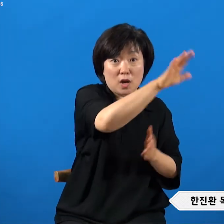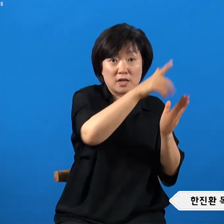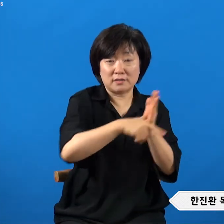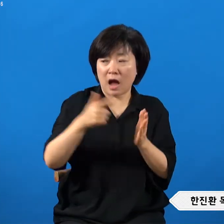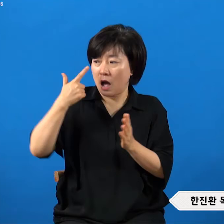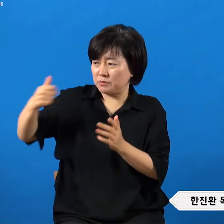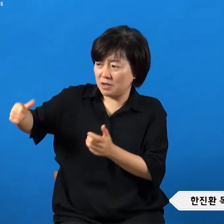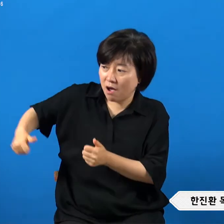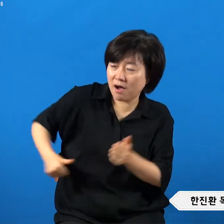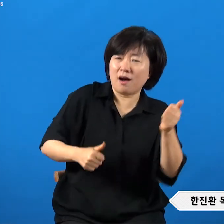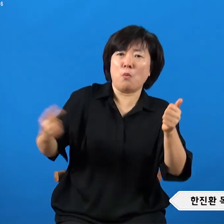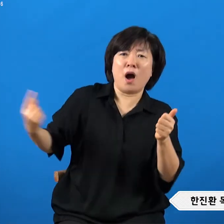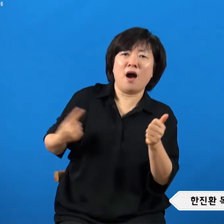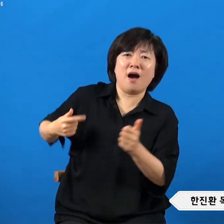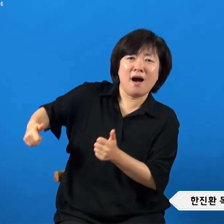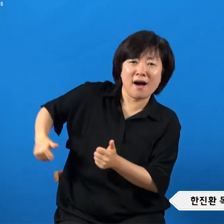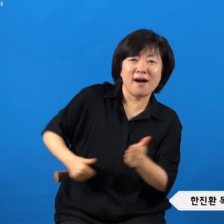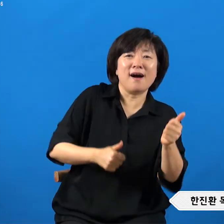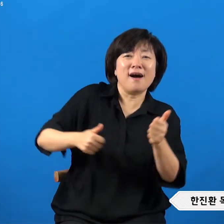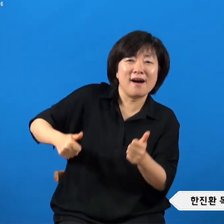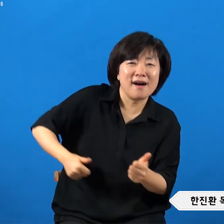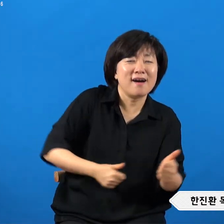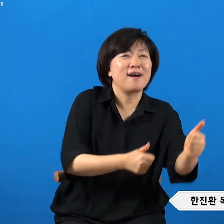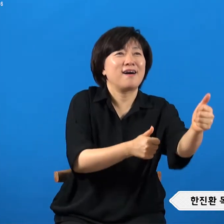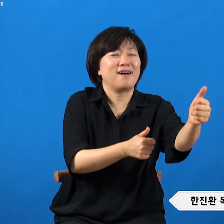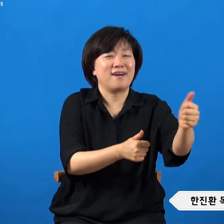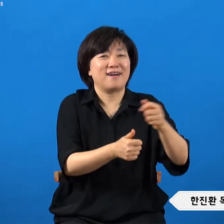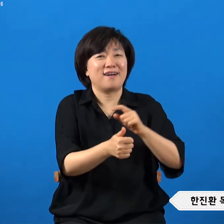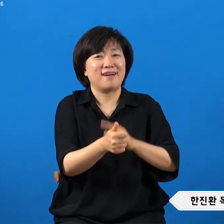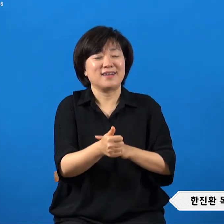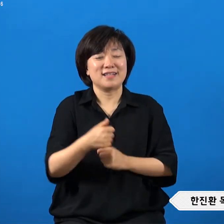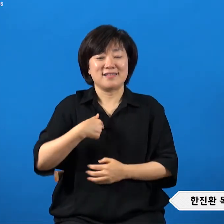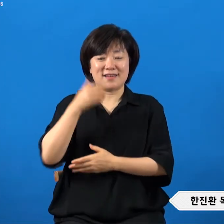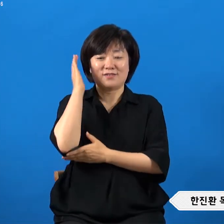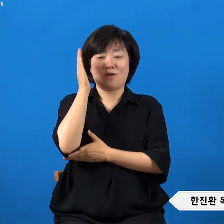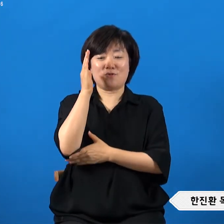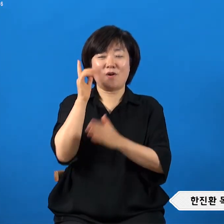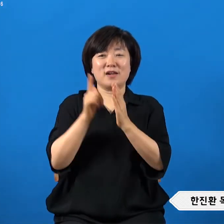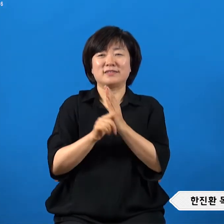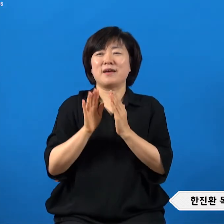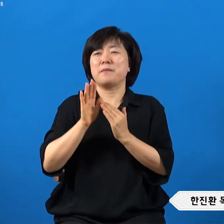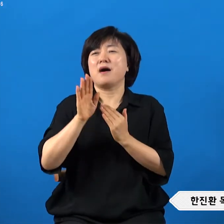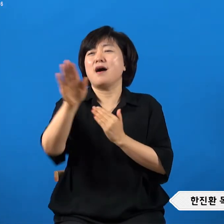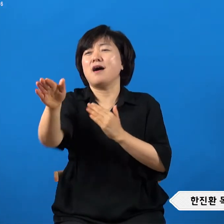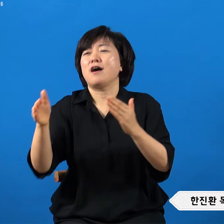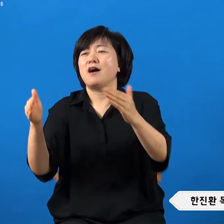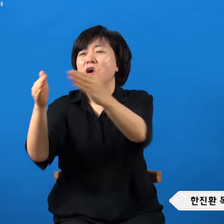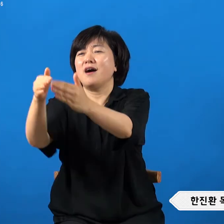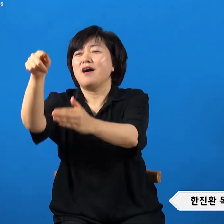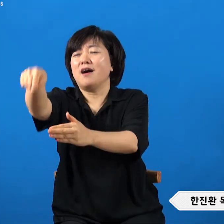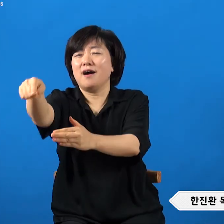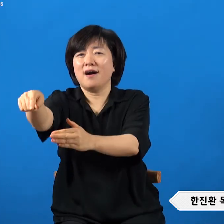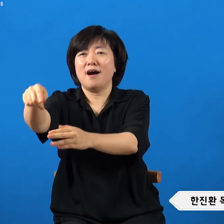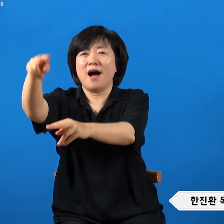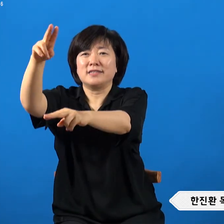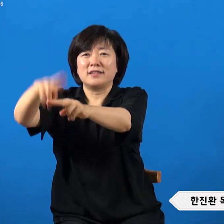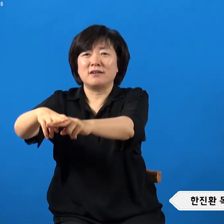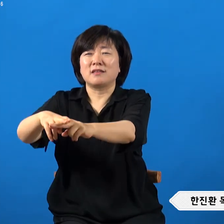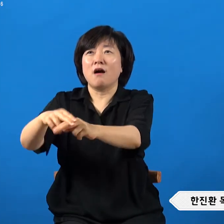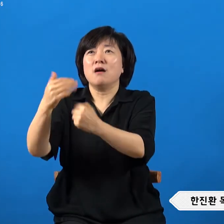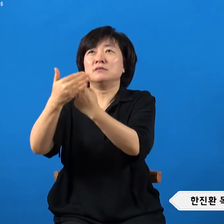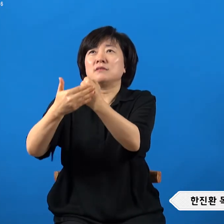꼭 같이 가겠다고 하십니다. 설교하면 제일 뒤에 앉으셔가지고 얼마나 은혜를